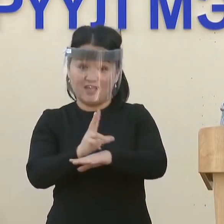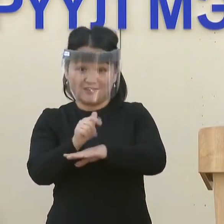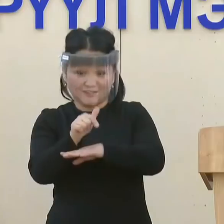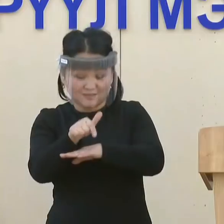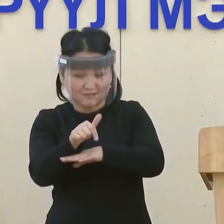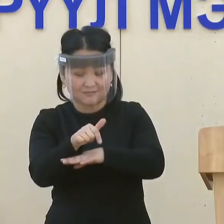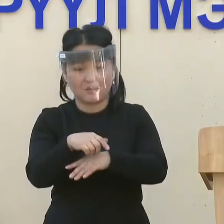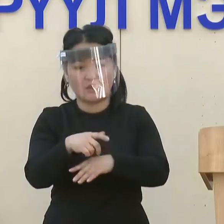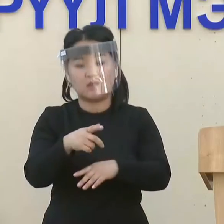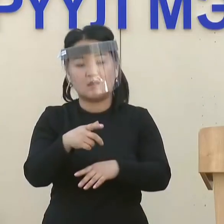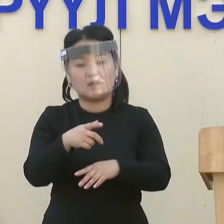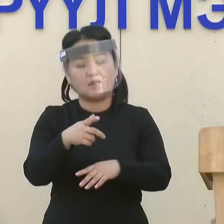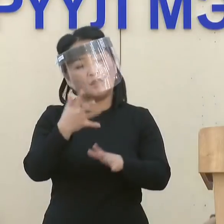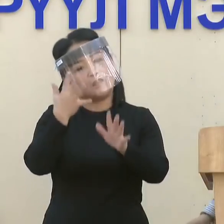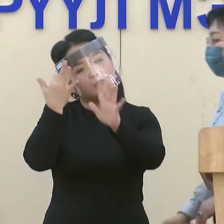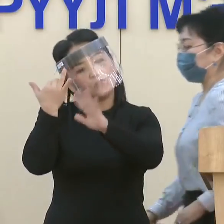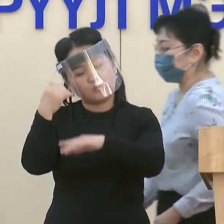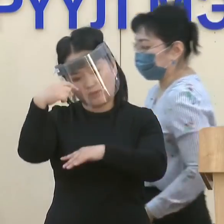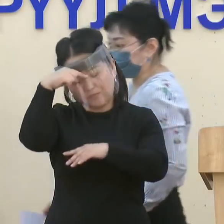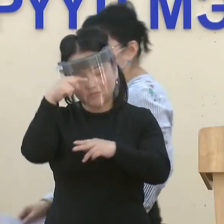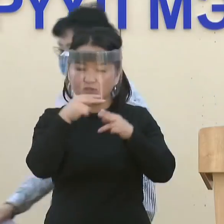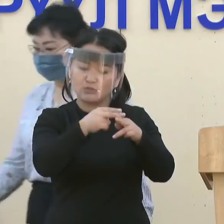За нэмхүү захирал хариулнаа.